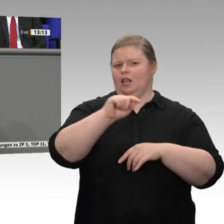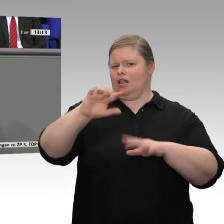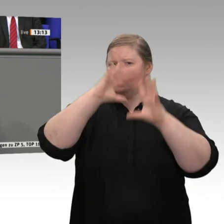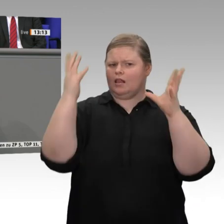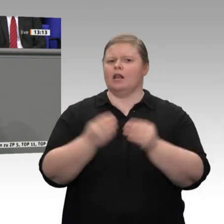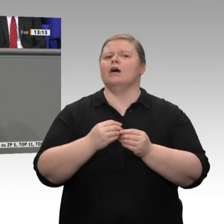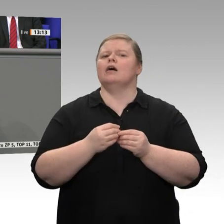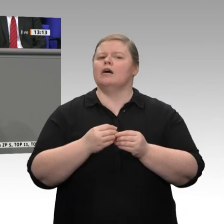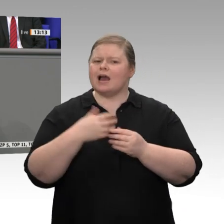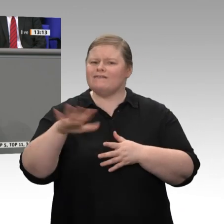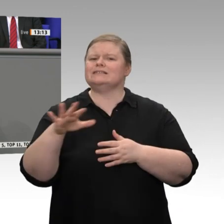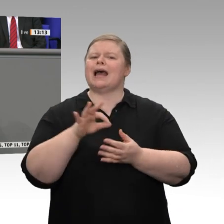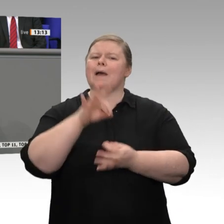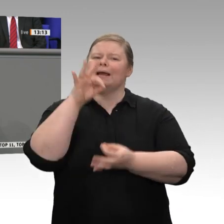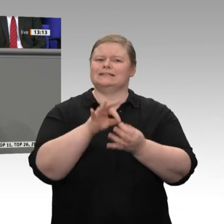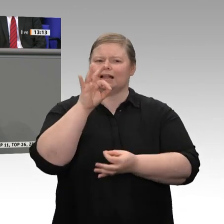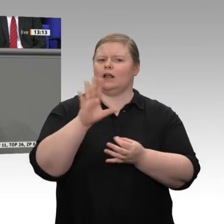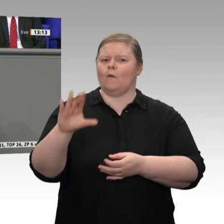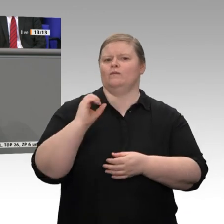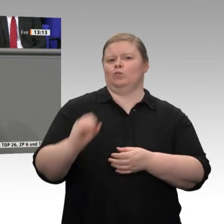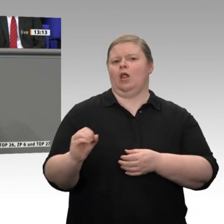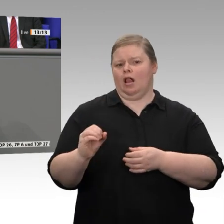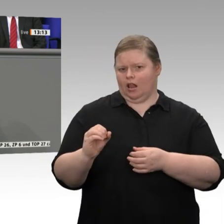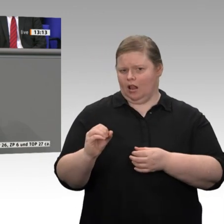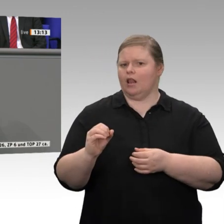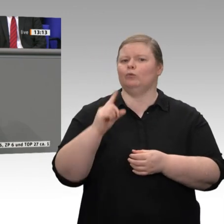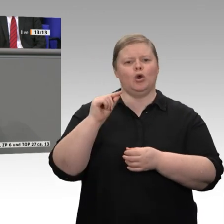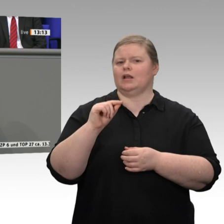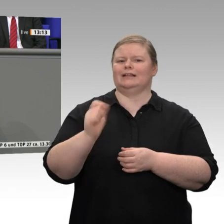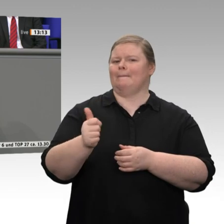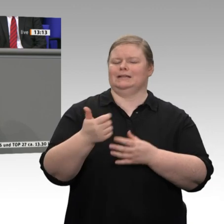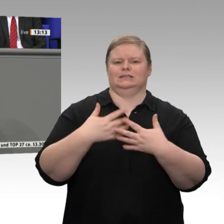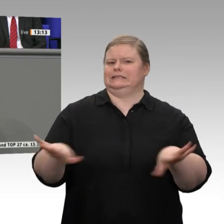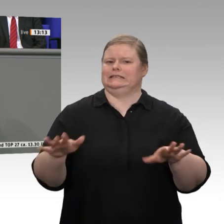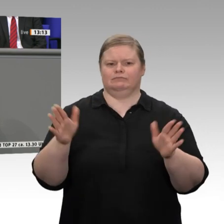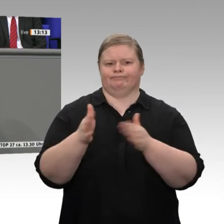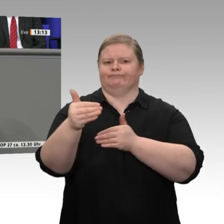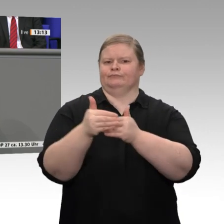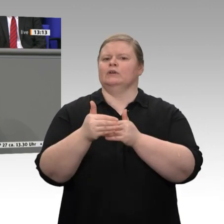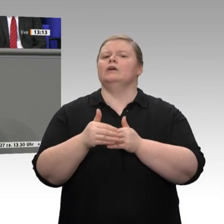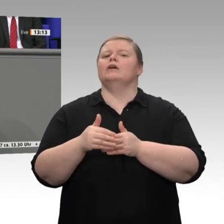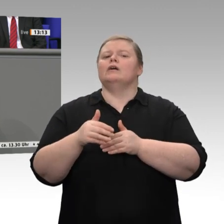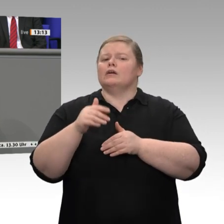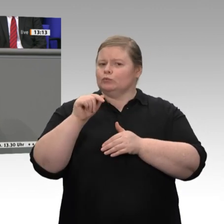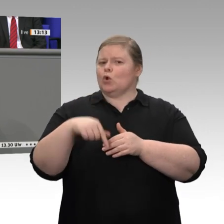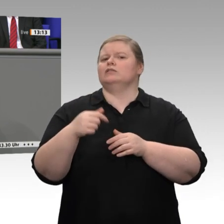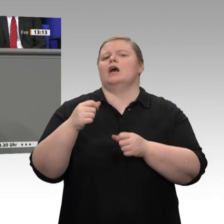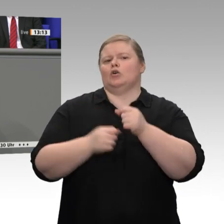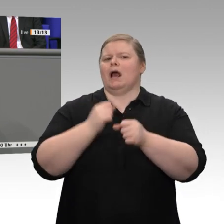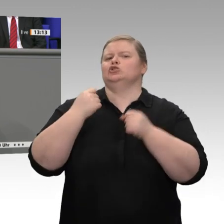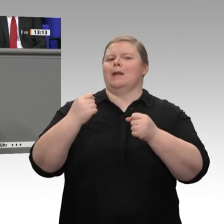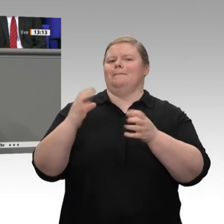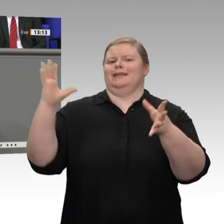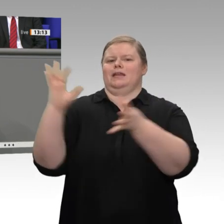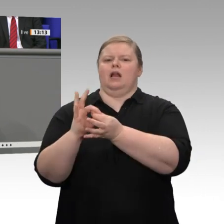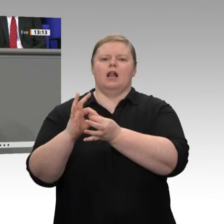Regelung. Und es ist darauf hingewiesen worden, ebenfalls zu Recht, dass wenn wir jetzt einen unbestimmten